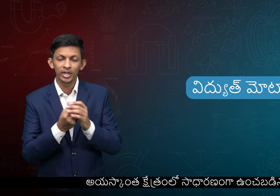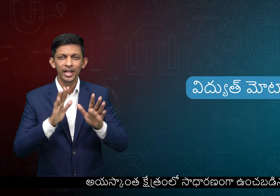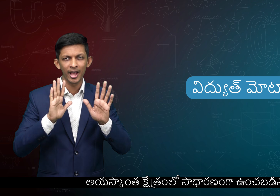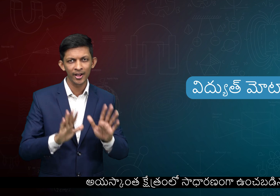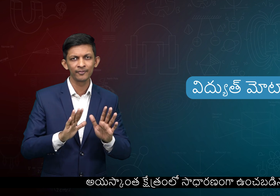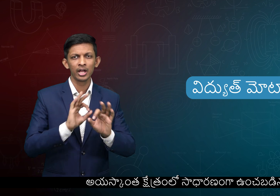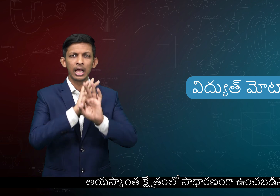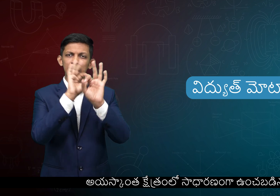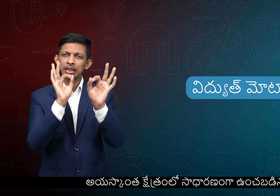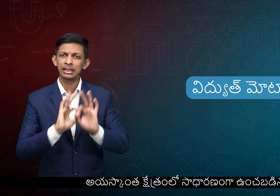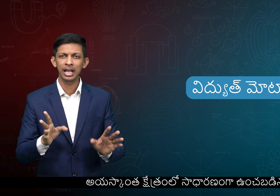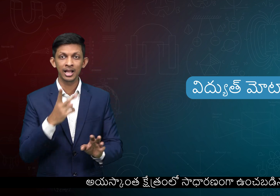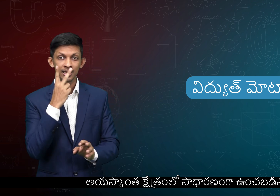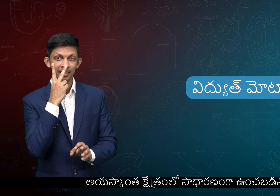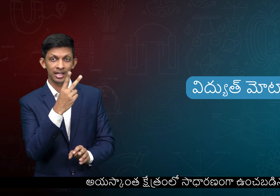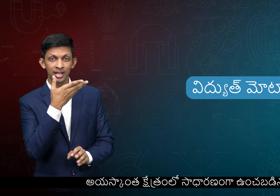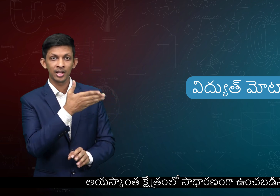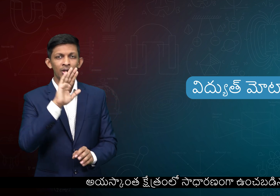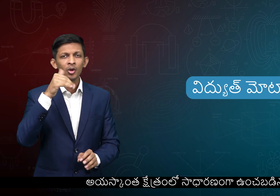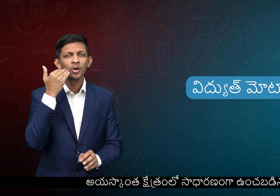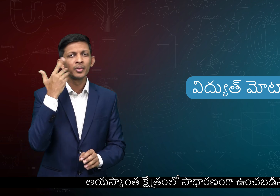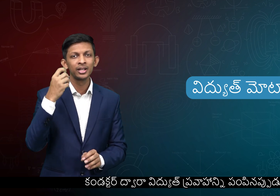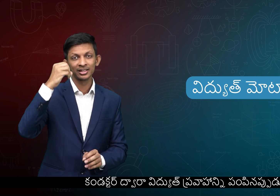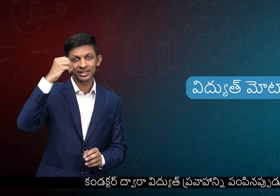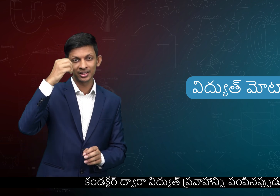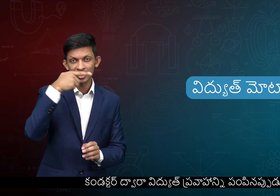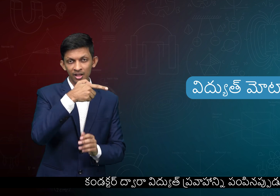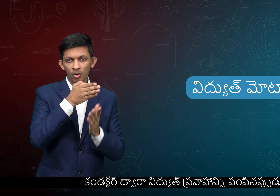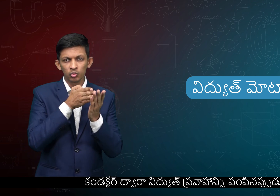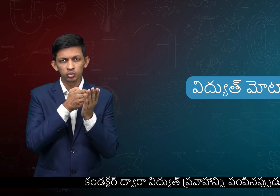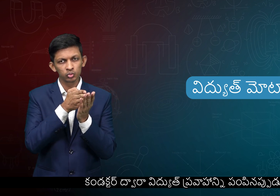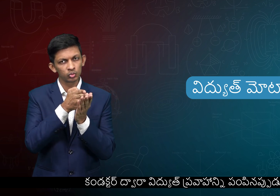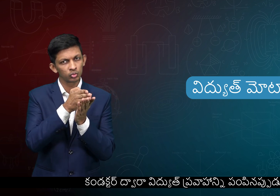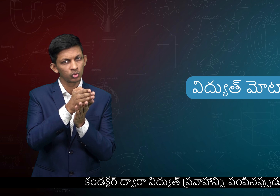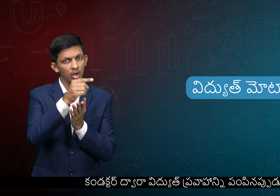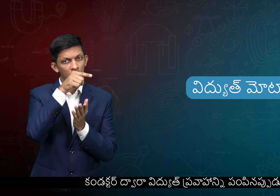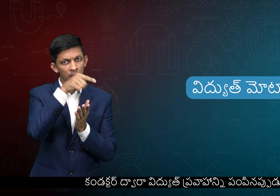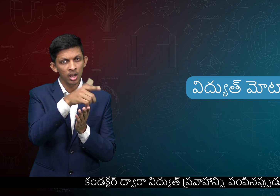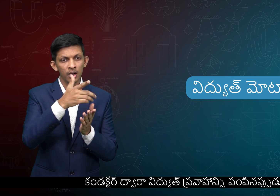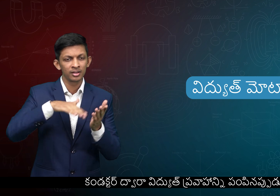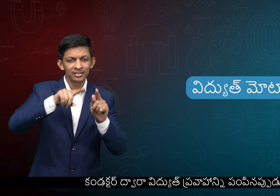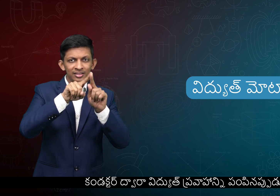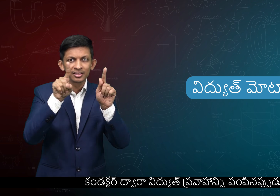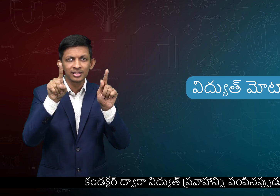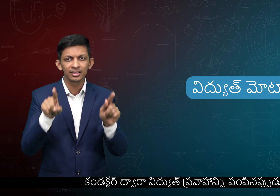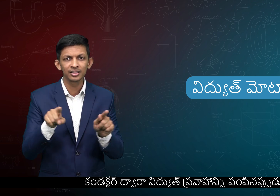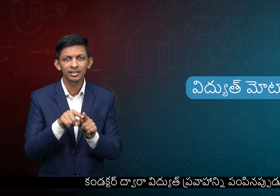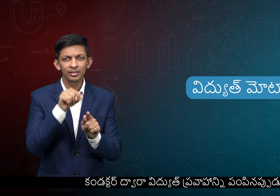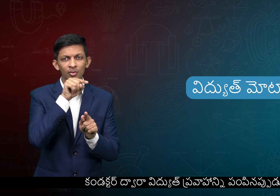అయస్కాంత క్షేత్రంలో సాధారణంగా ఉంచబడిన కండక్టర్ ద్వారా విద్యుత్ ప్రవాహాన్ని పంపినప్పుడు